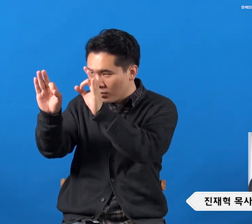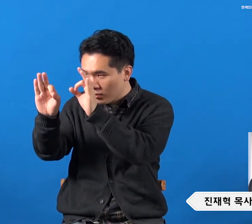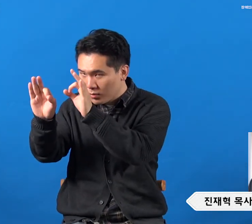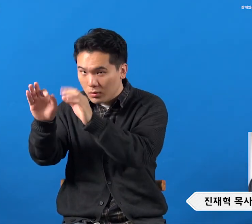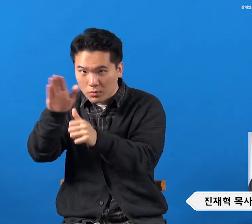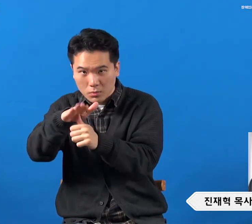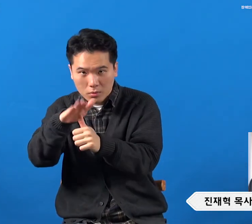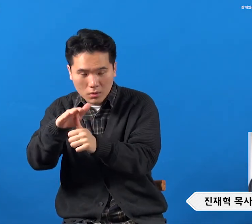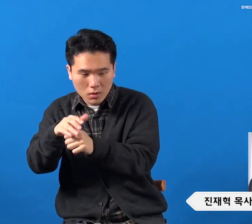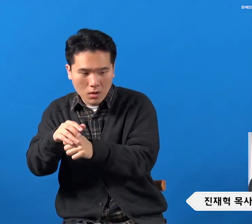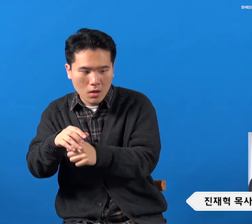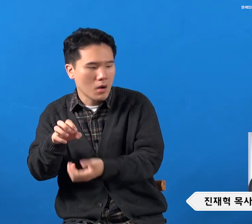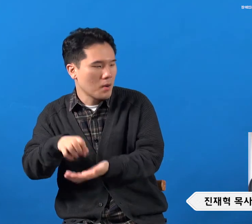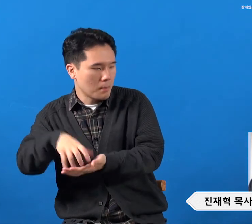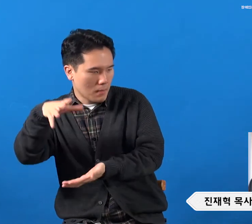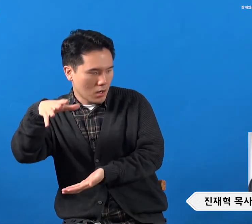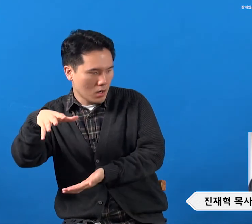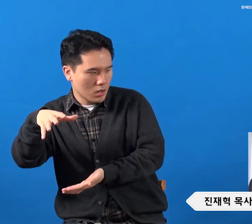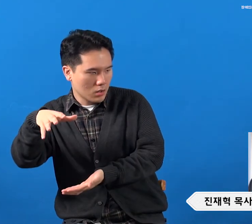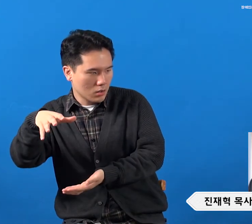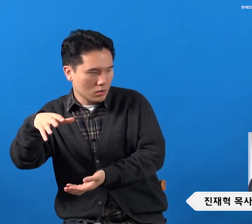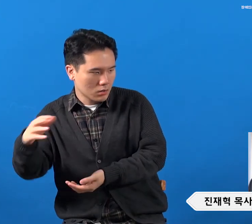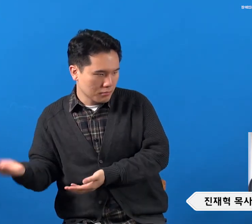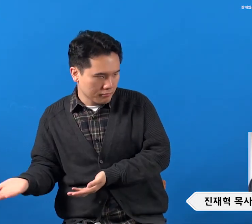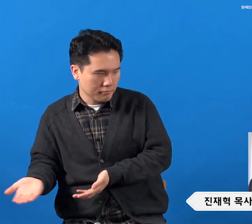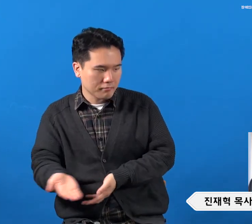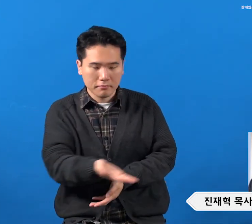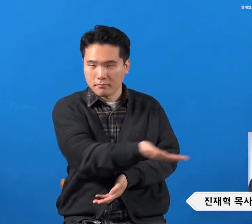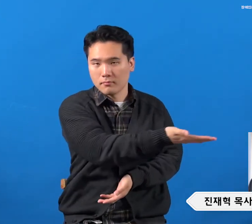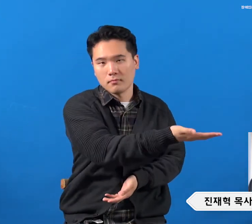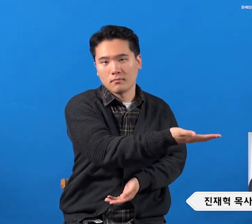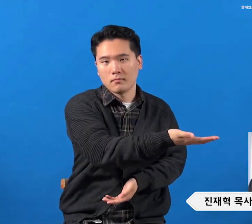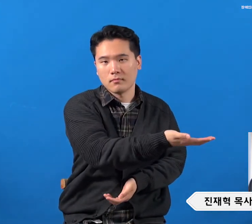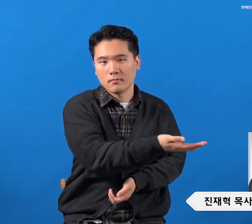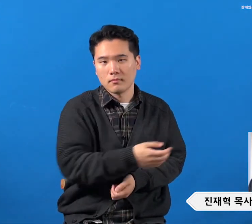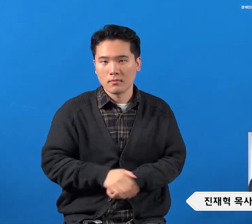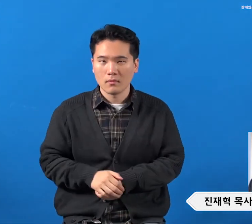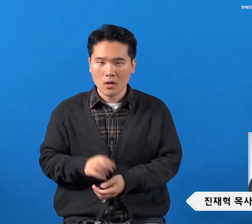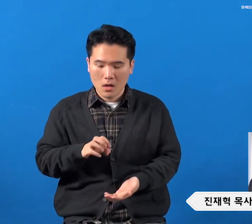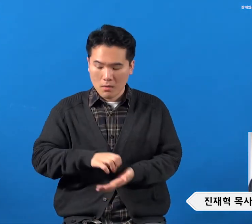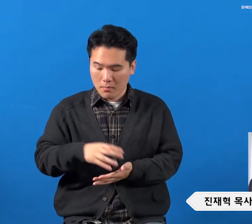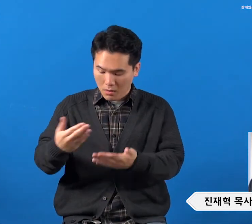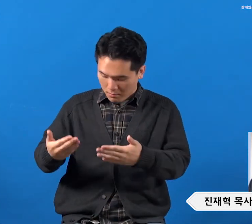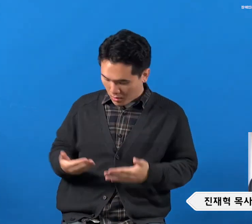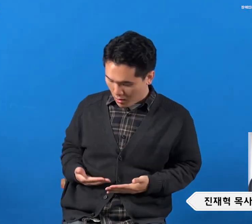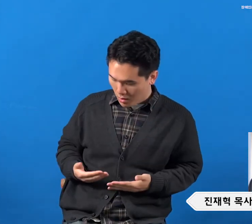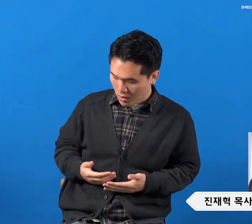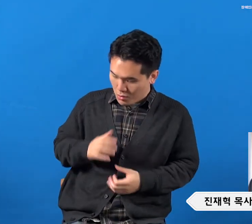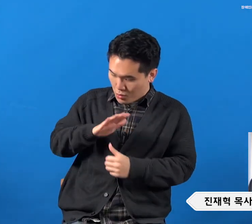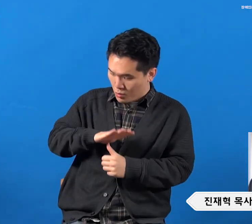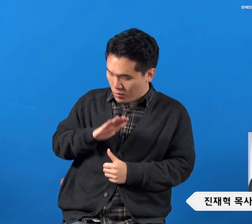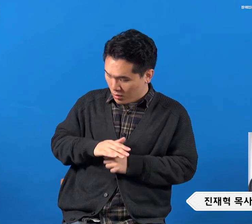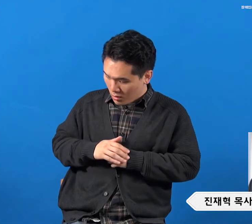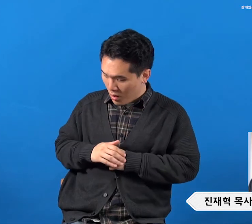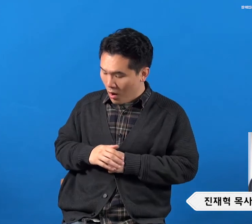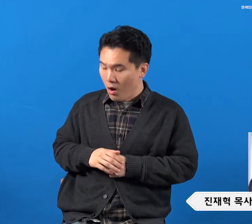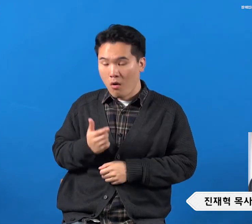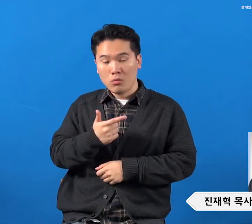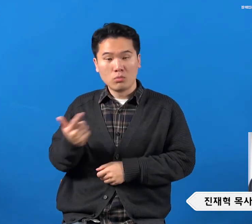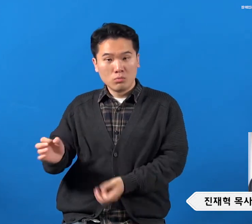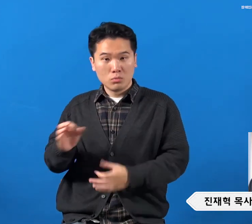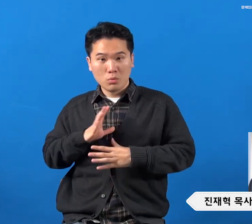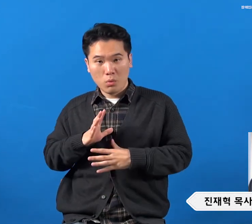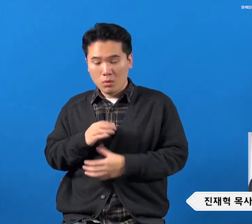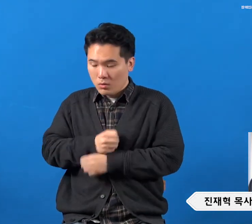소년에게 덥석 사온 빵을 내밉니다. 빵을 받아든 이 소년은 너무나 놀라고